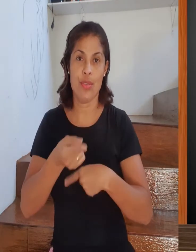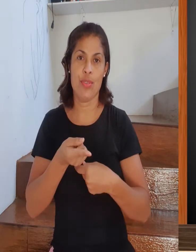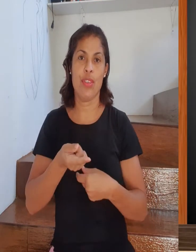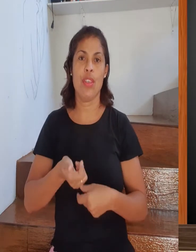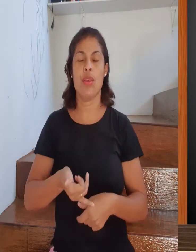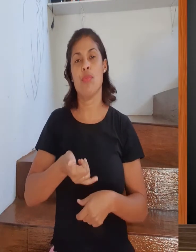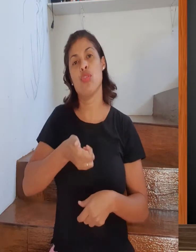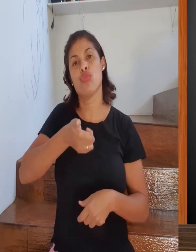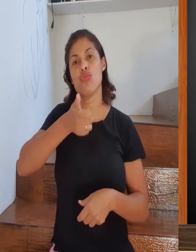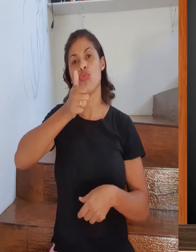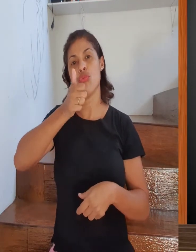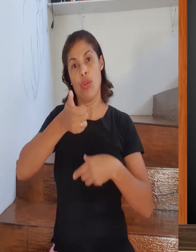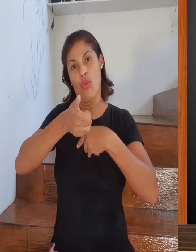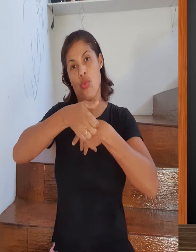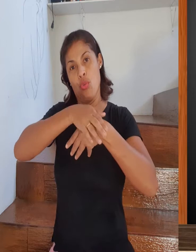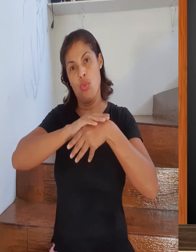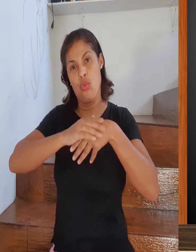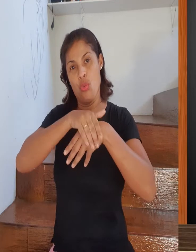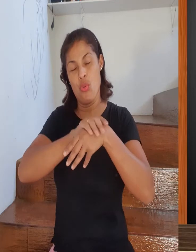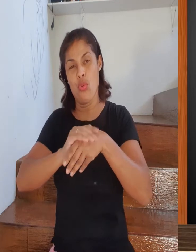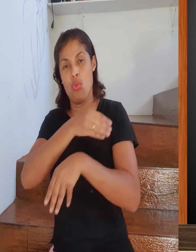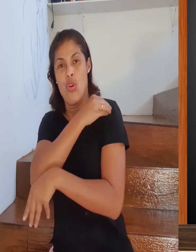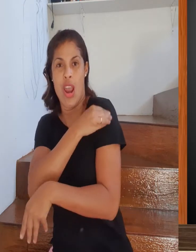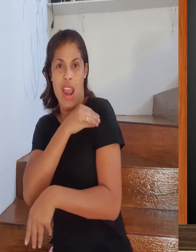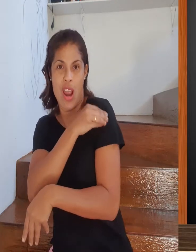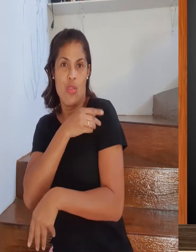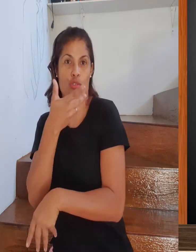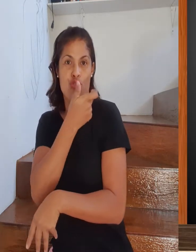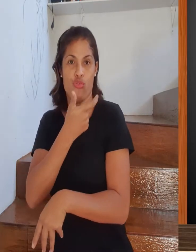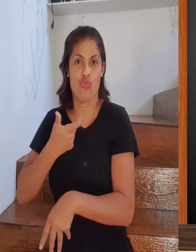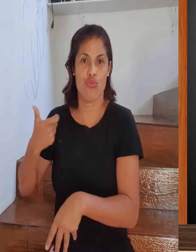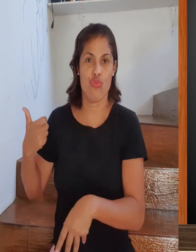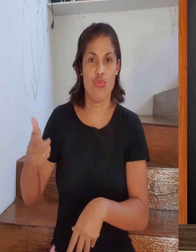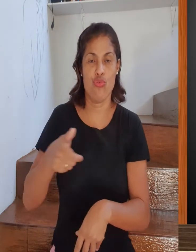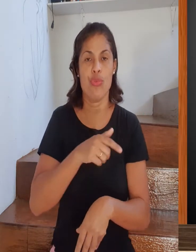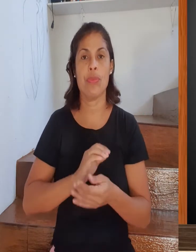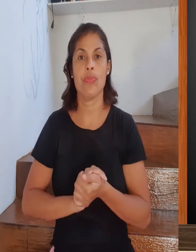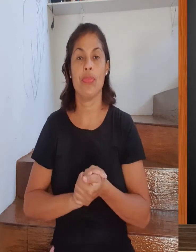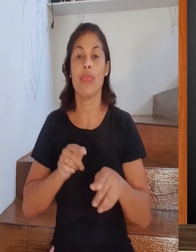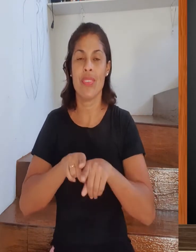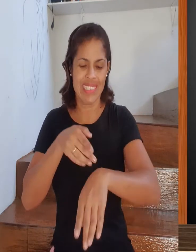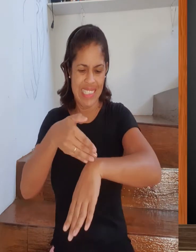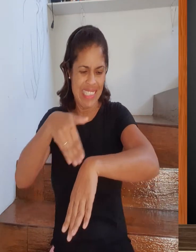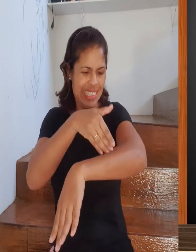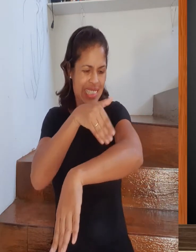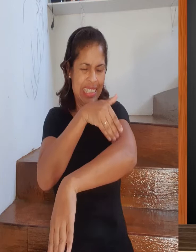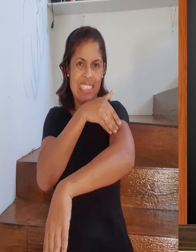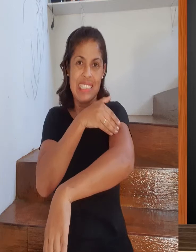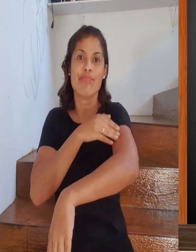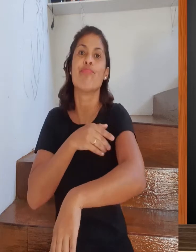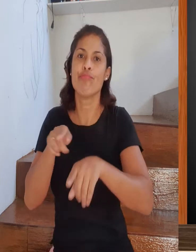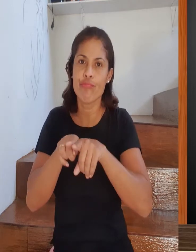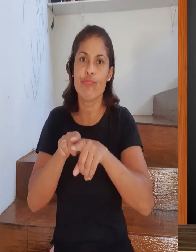após o álcool, né? Seja ele em gel, um álcool em spray. Além disso, ferimentos na pele e